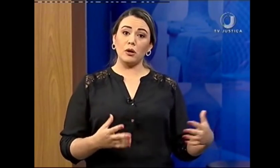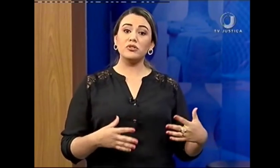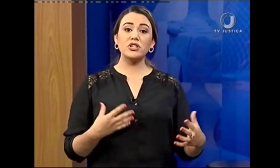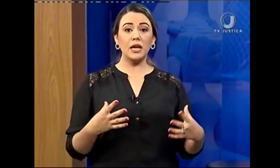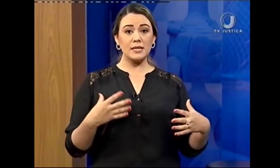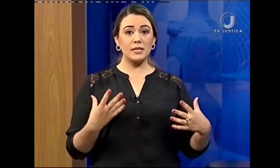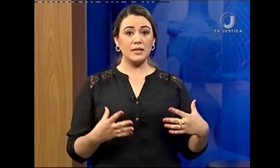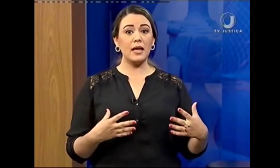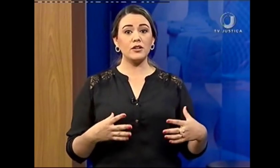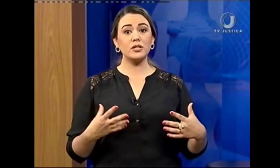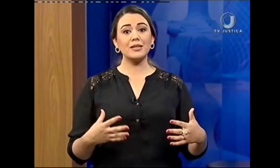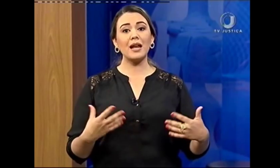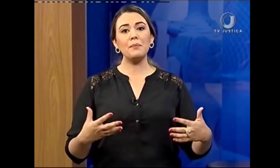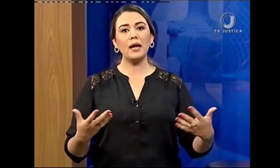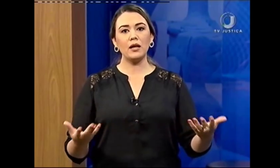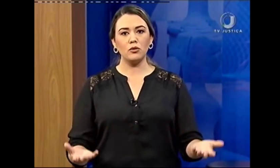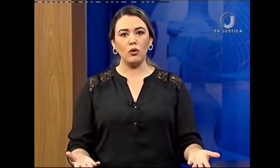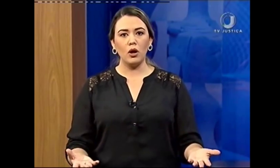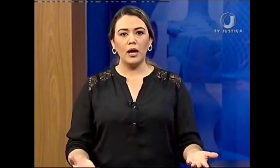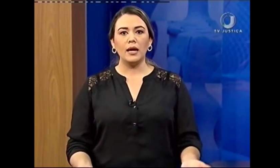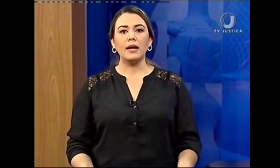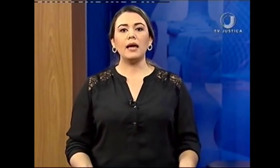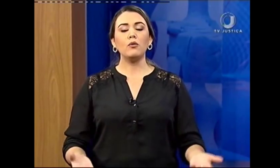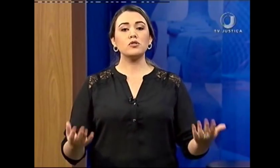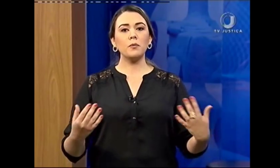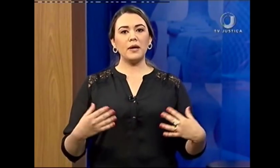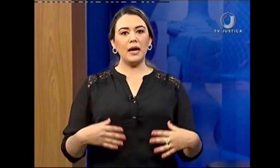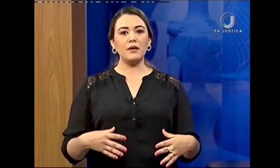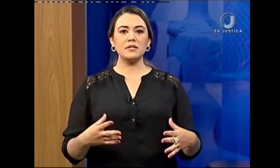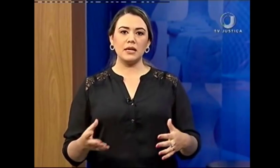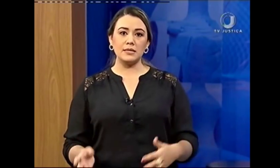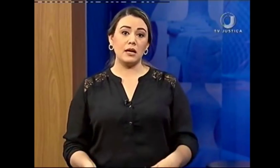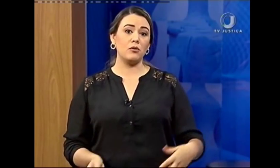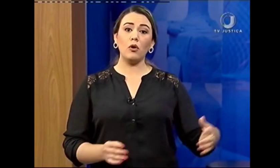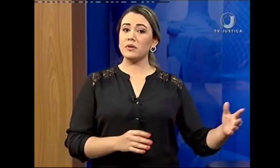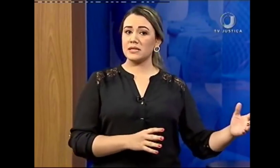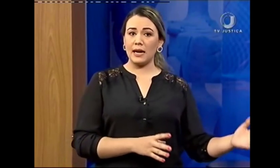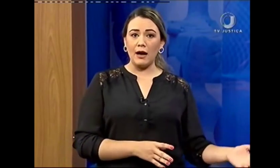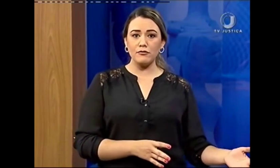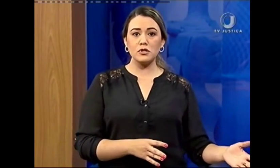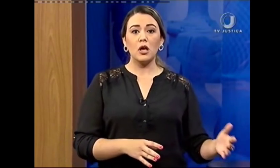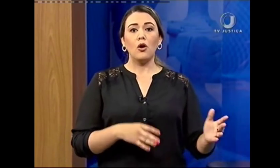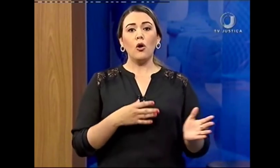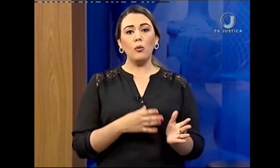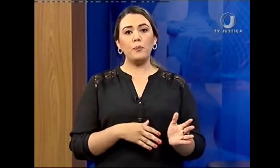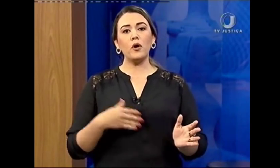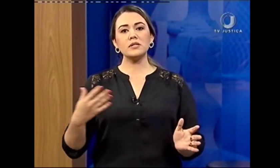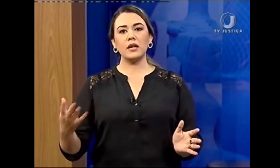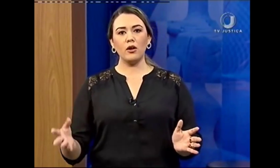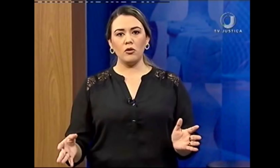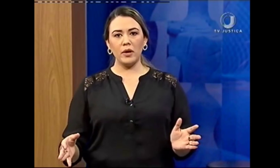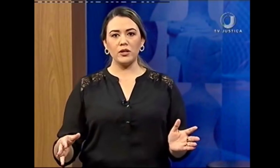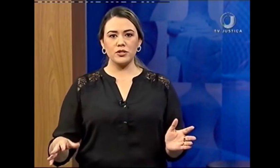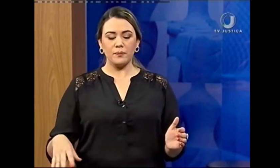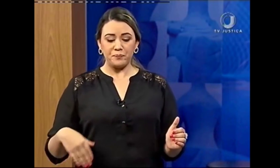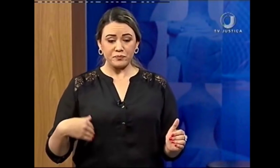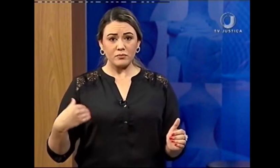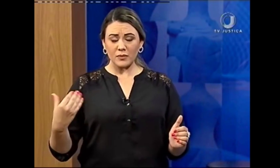não tinha essa ideia de trabalhador, né? Os operários, eles eram ou escravos, ou posteriormente,